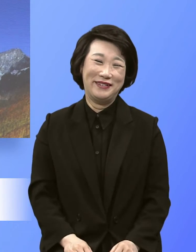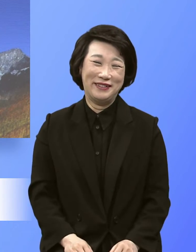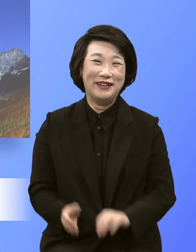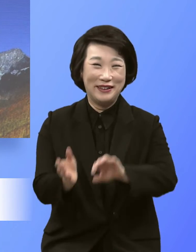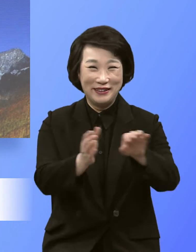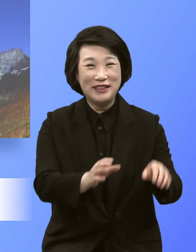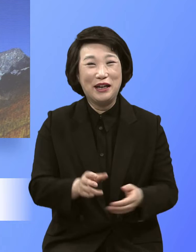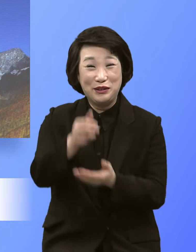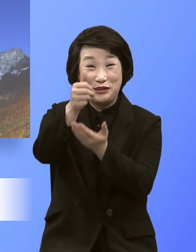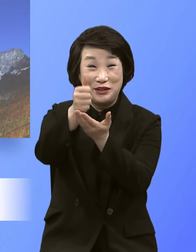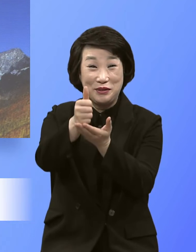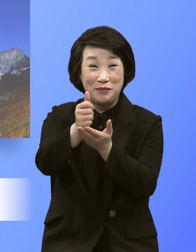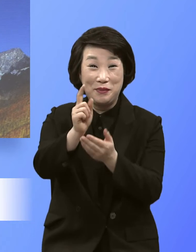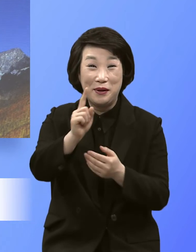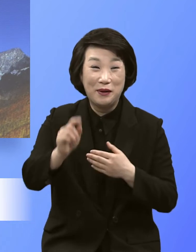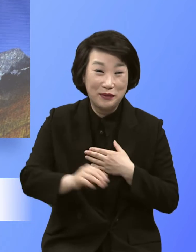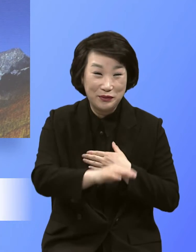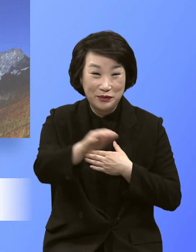주님은